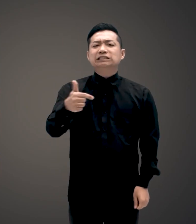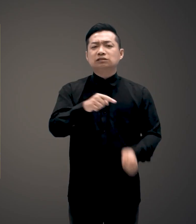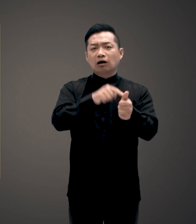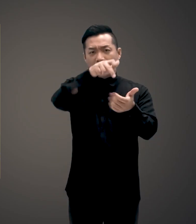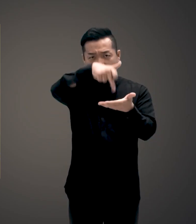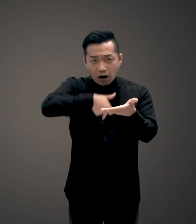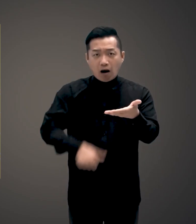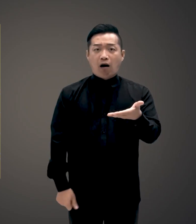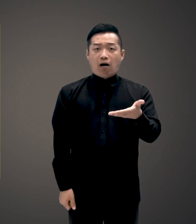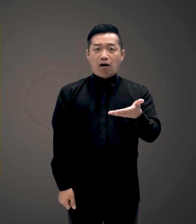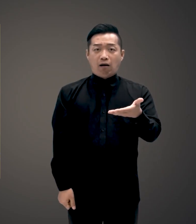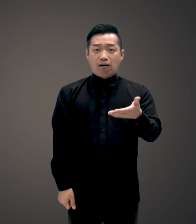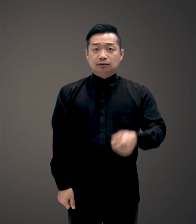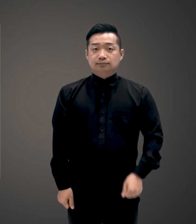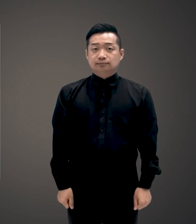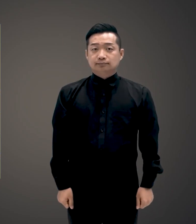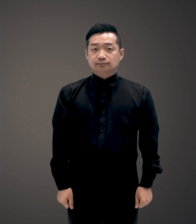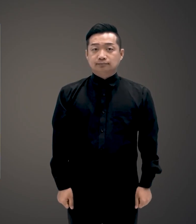서희든이었다.